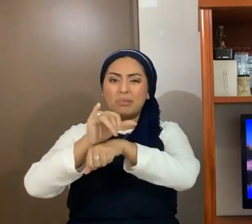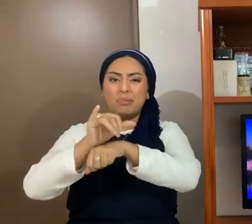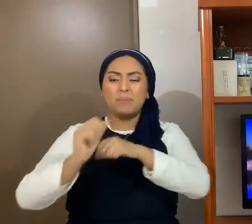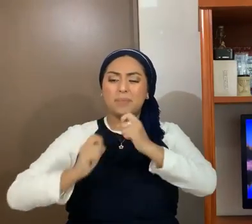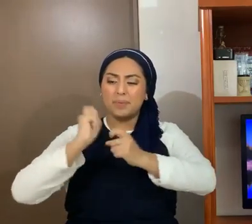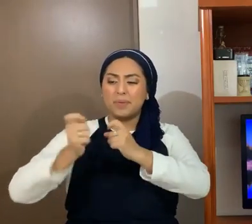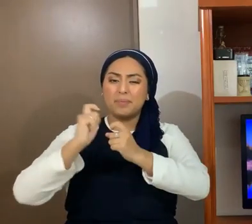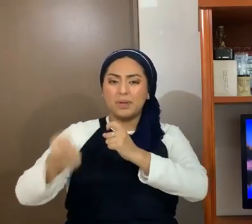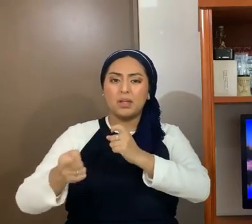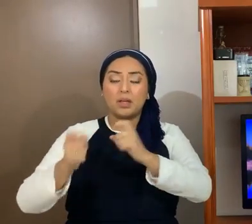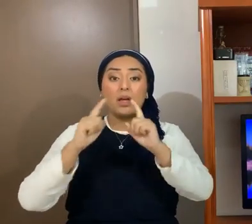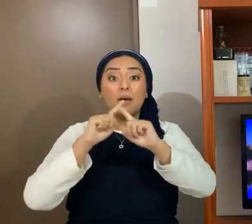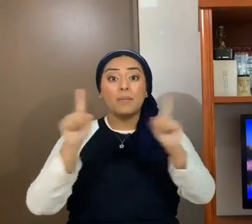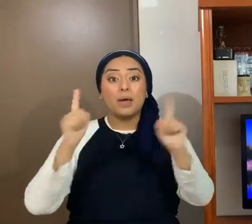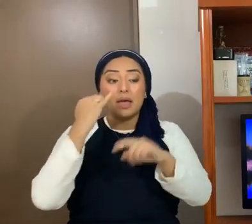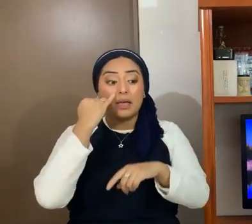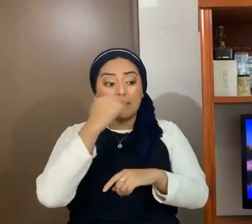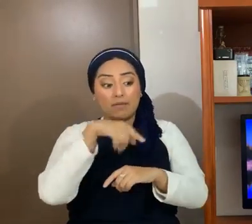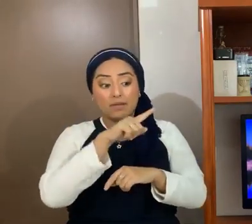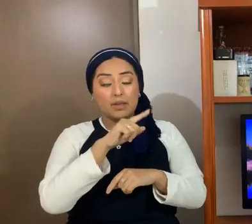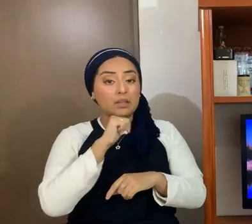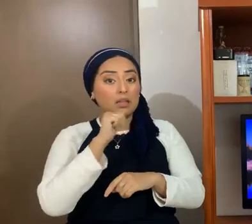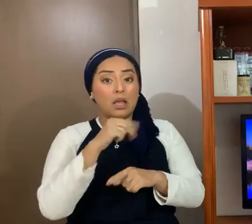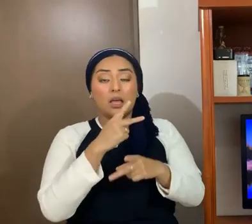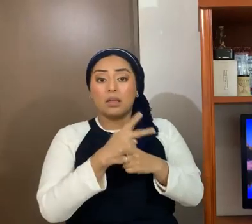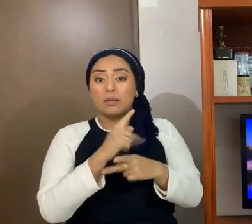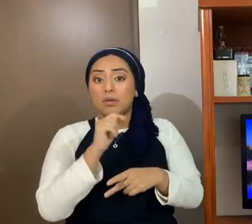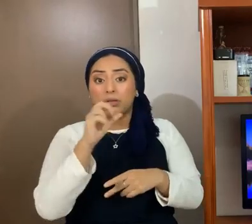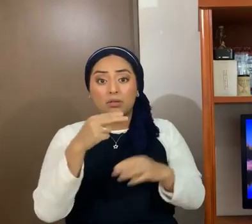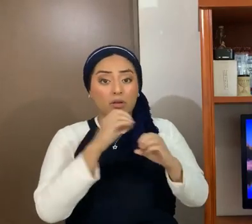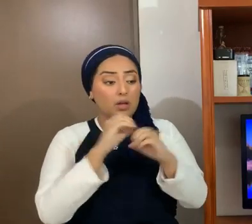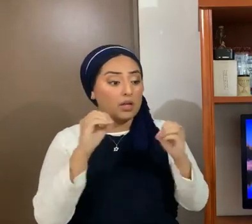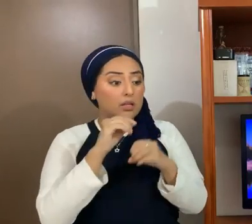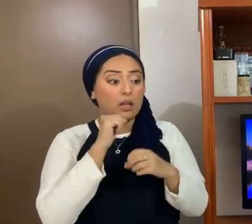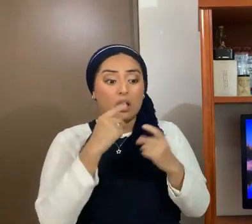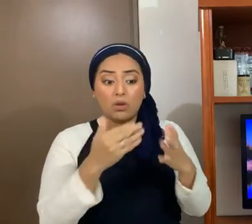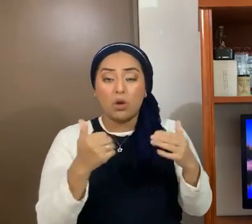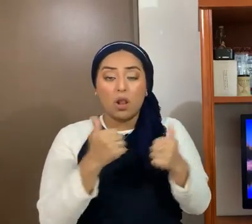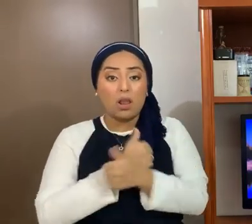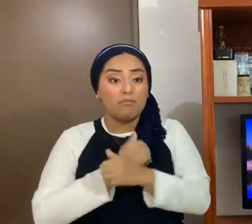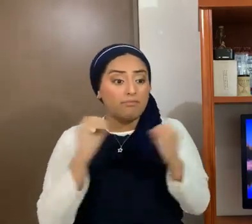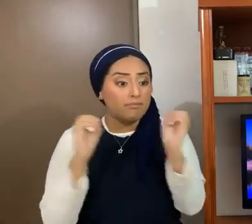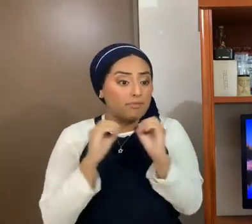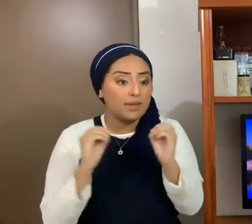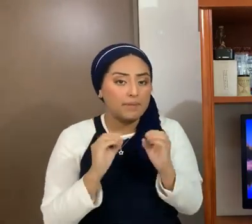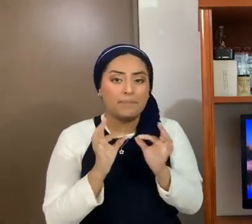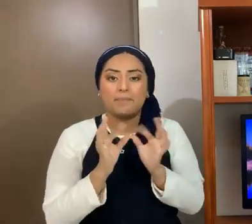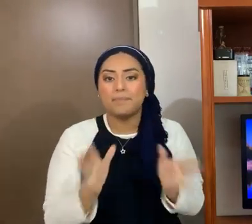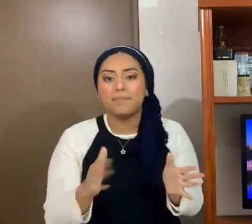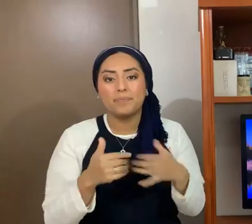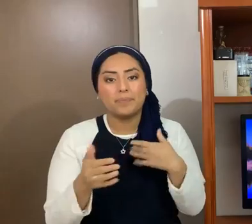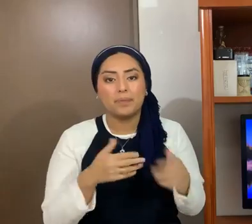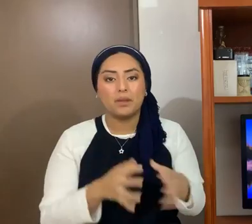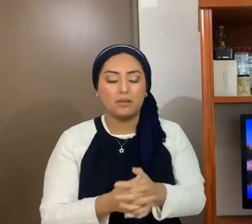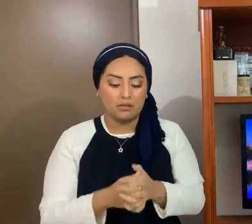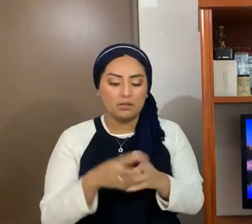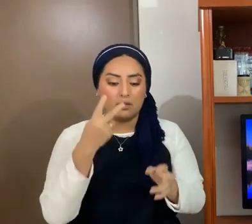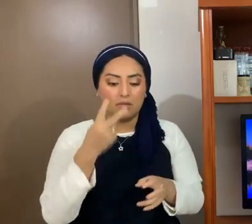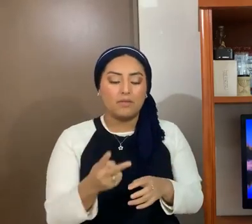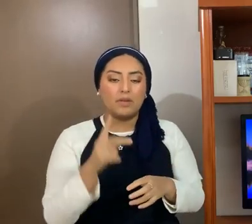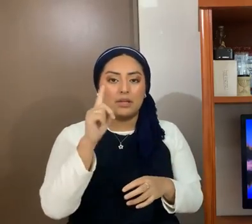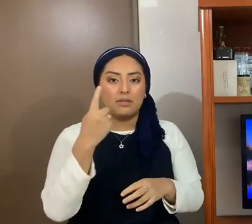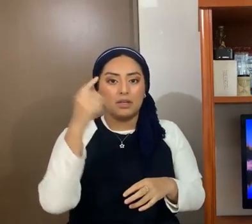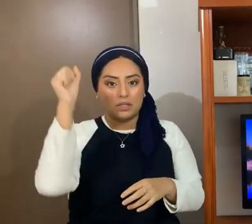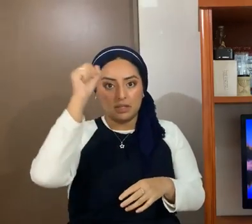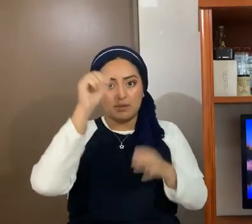Puede dar mucho, pero si no guarda Torah, si no lo hace con amor, si no lo hace de corazón, de nada sirve. Vamos a Primera de